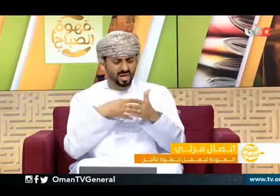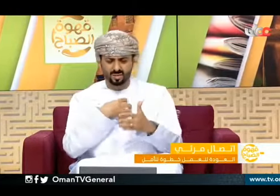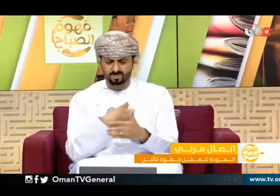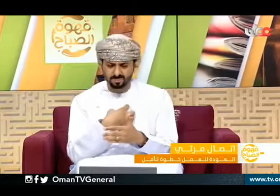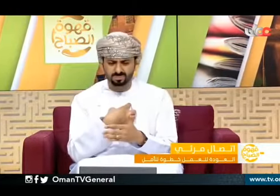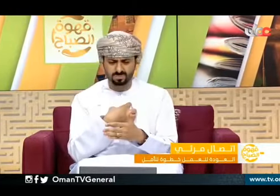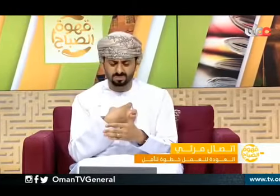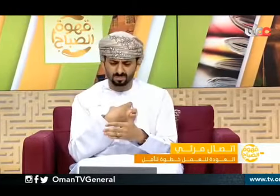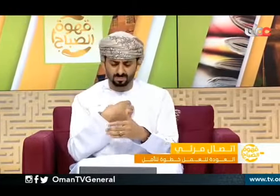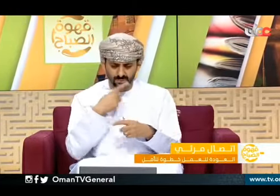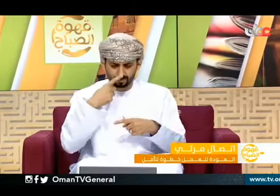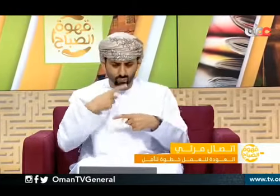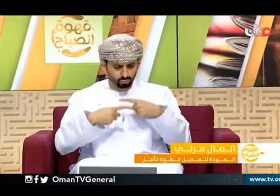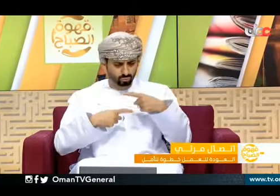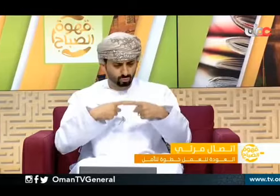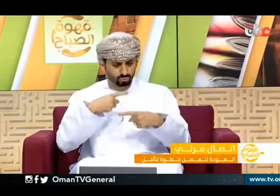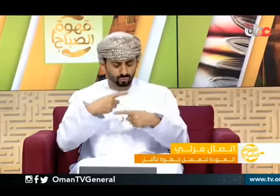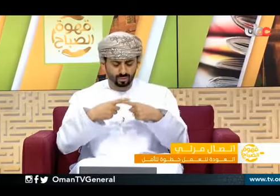اللي تواجهها،